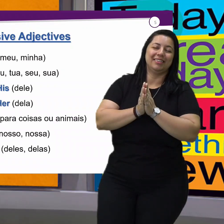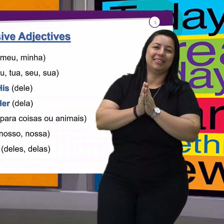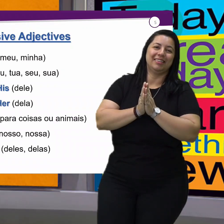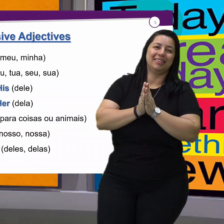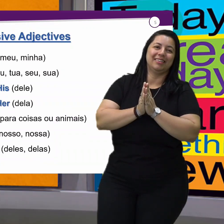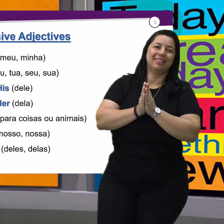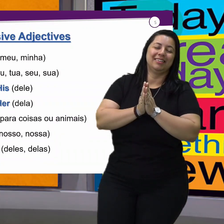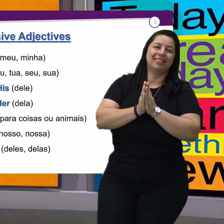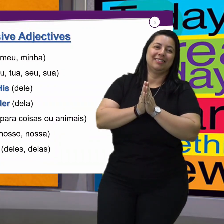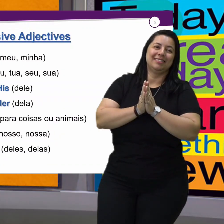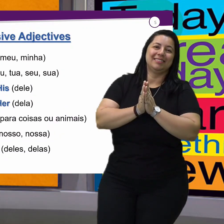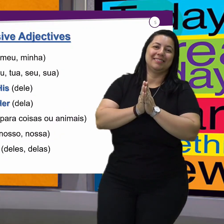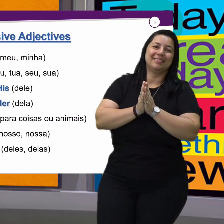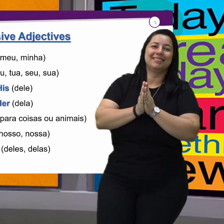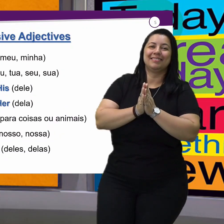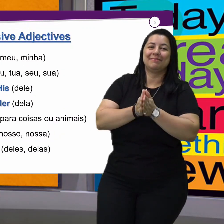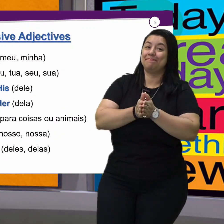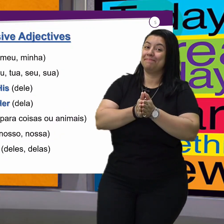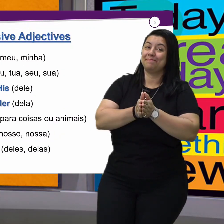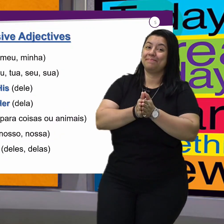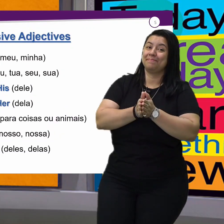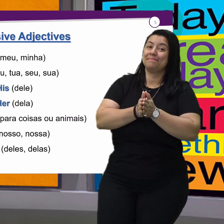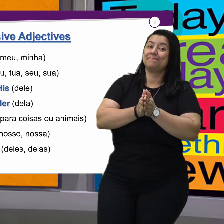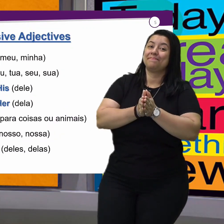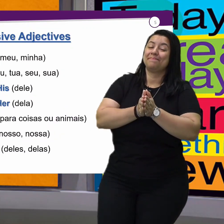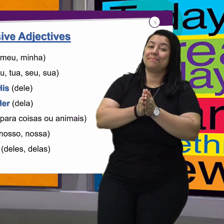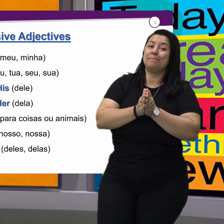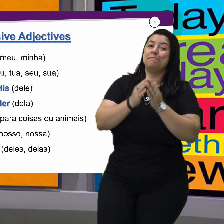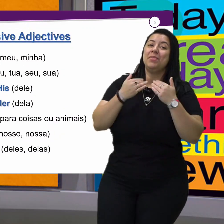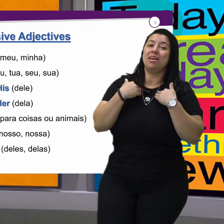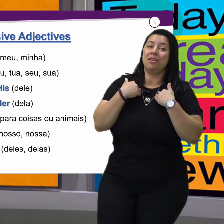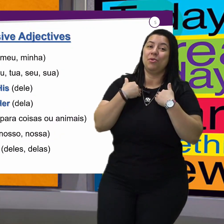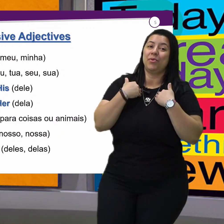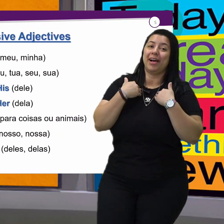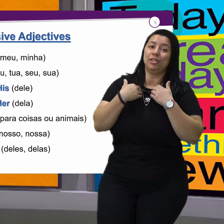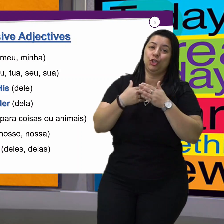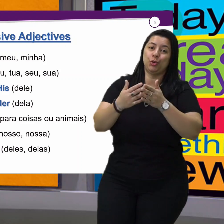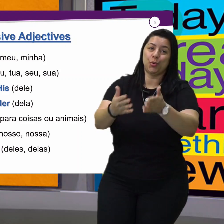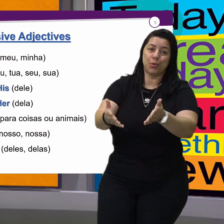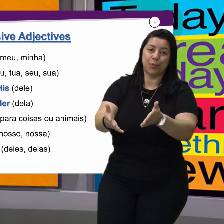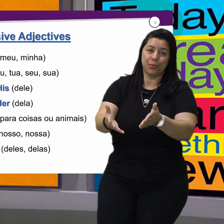o my? Bem, meu cachorro.